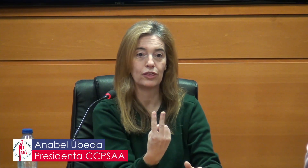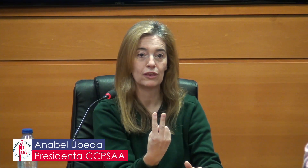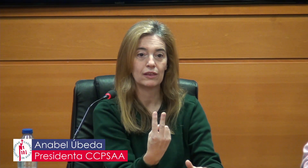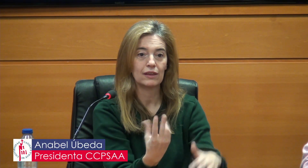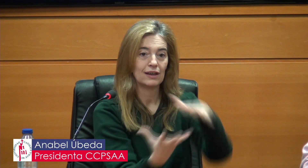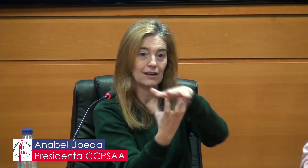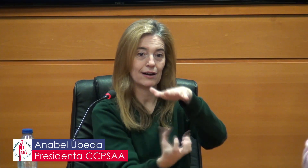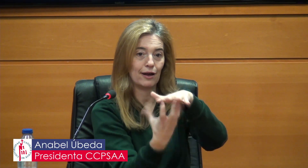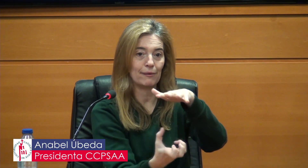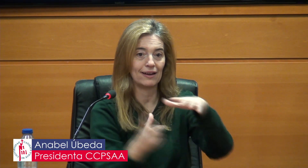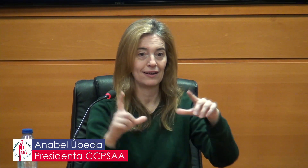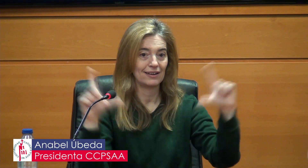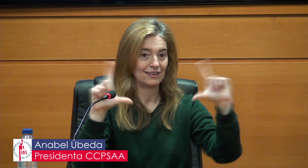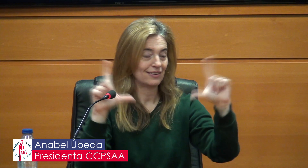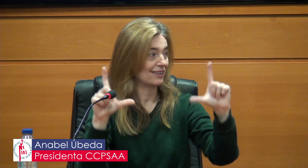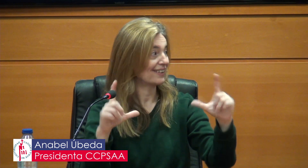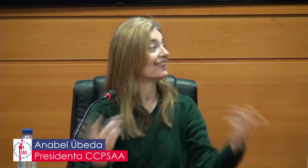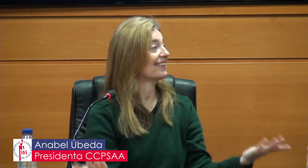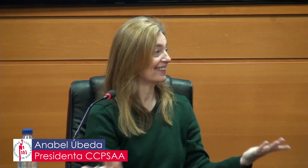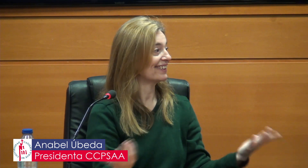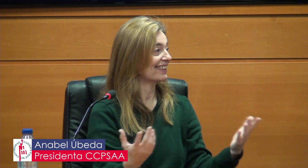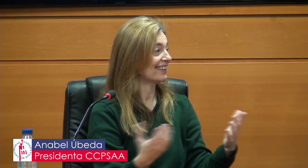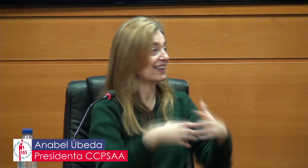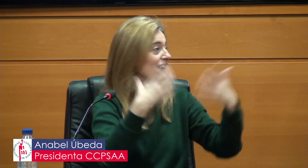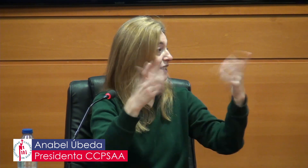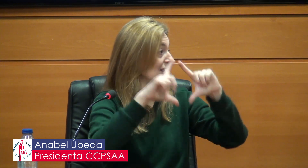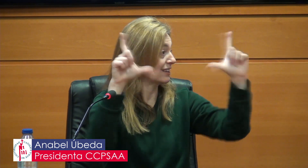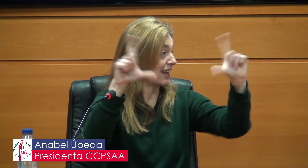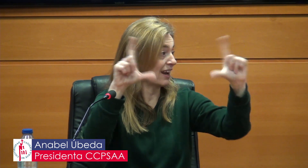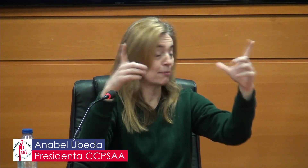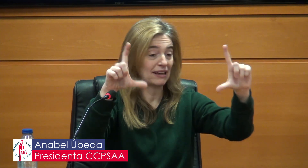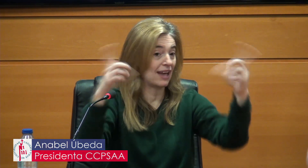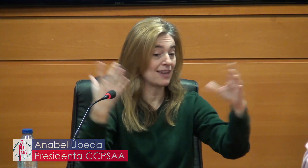por ejemplo grabar voz o grabar pantalla televisión